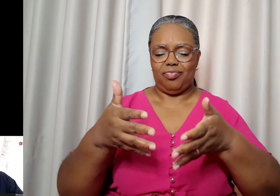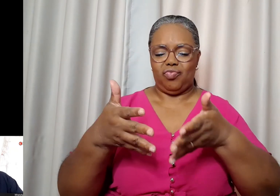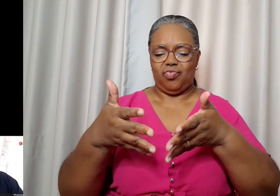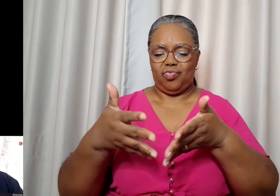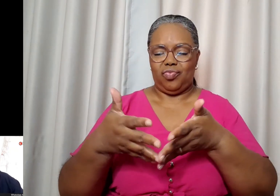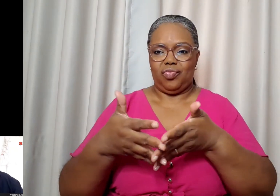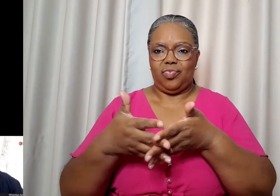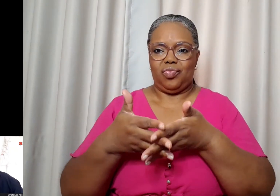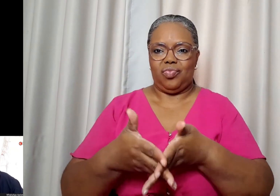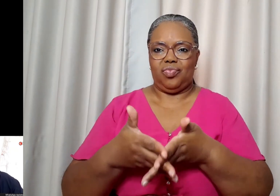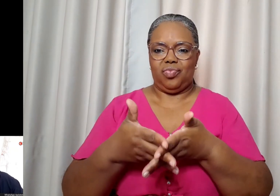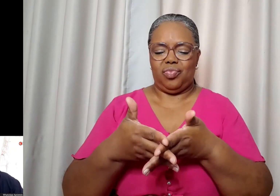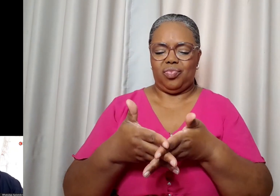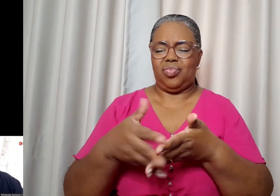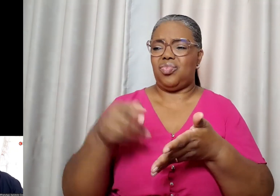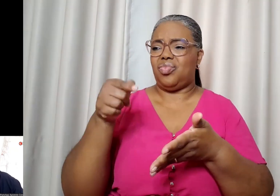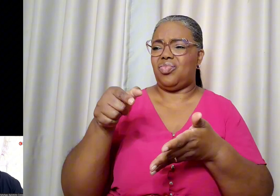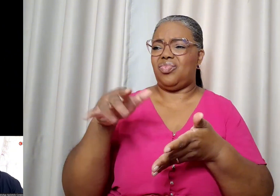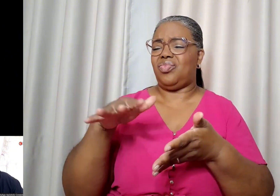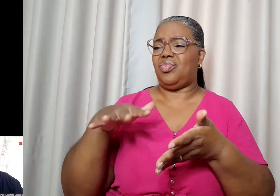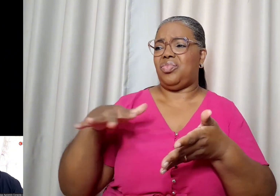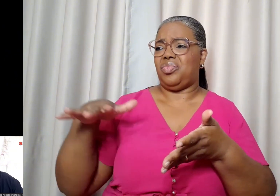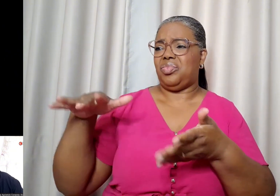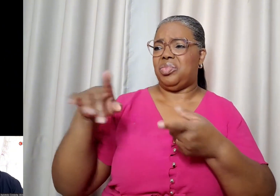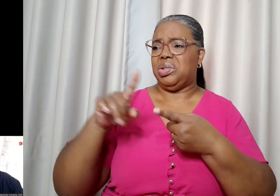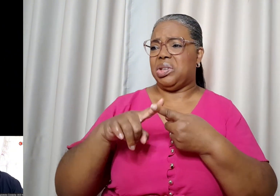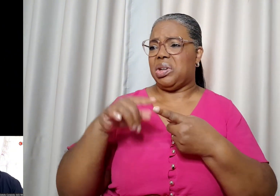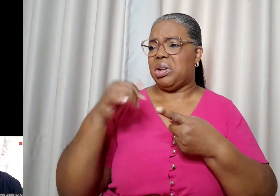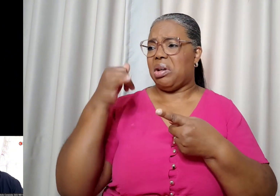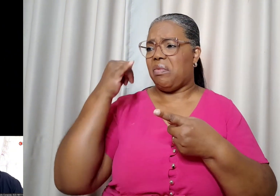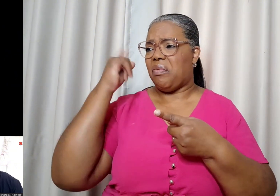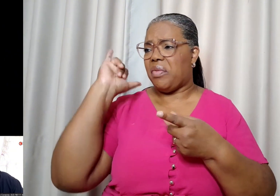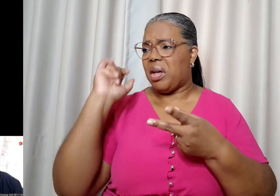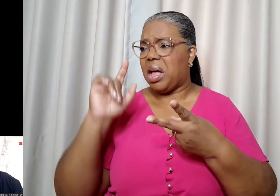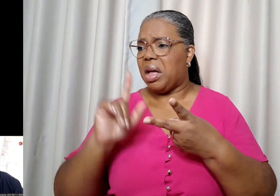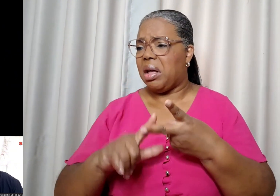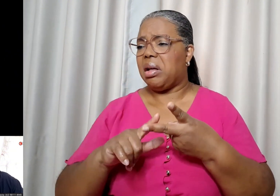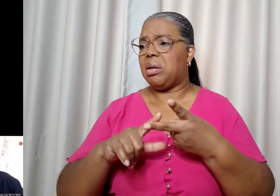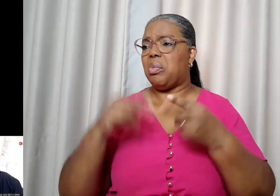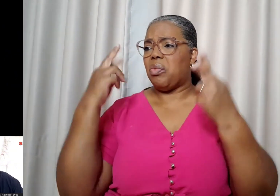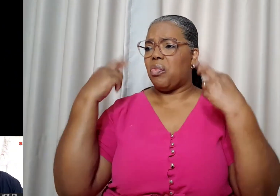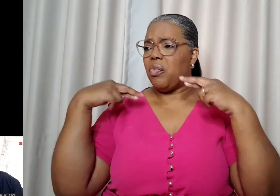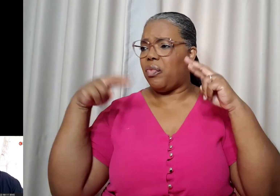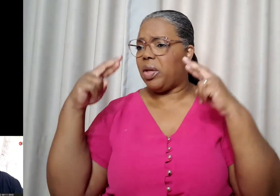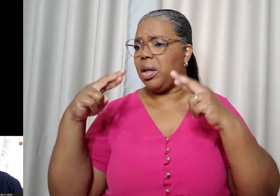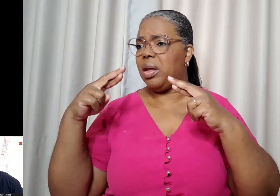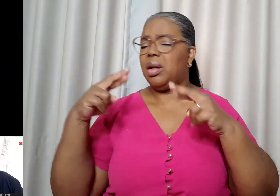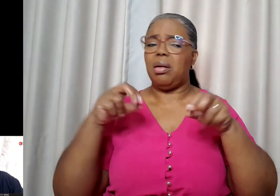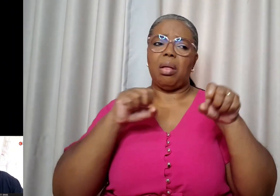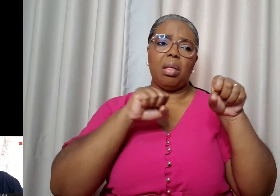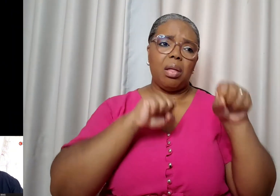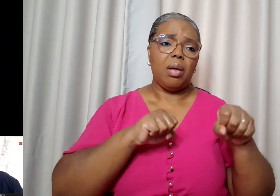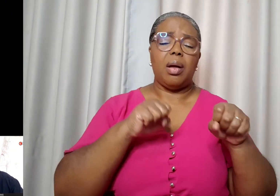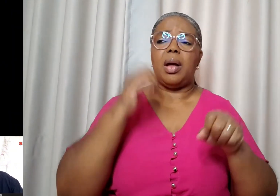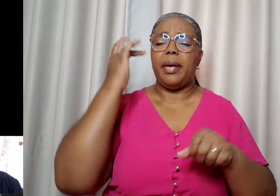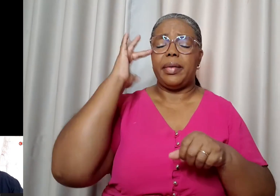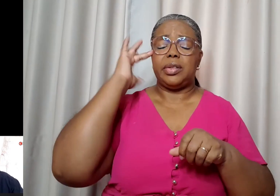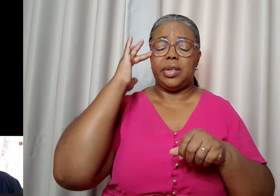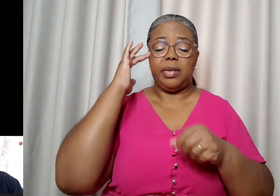E por causa daquilo, a gente acha que José e Maria eram dois pedintes,